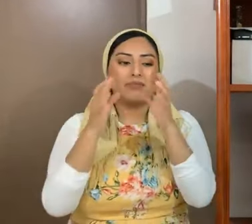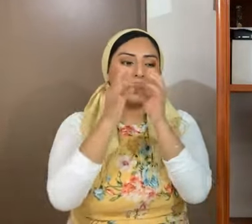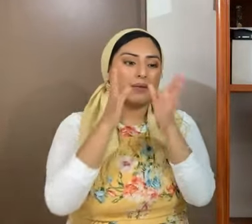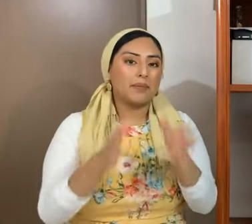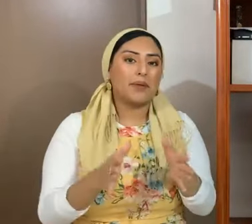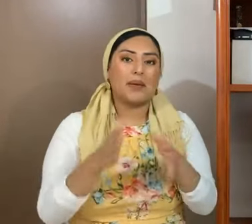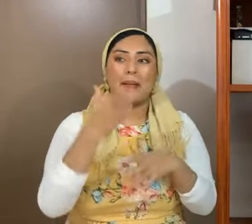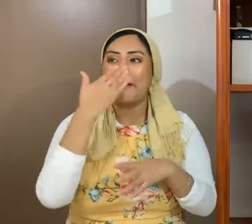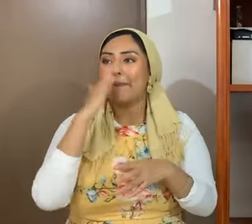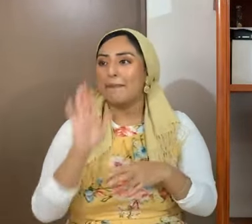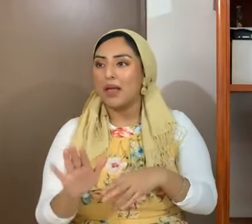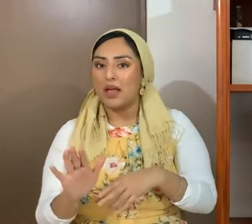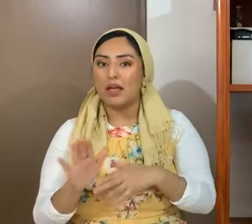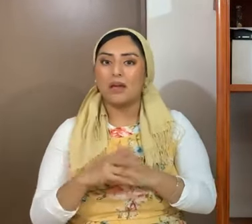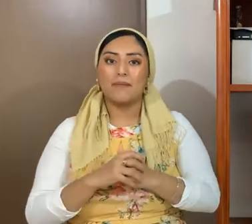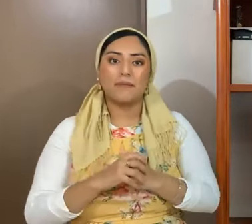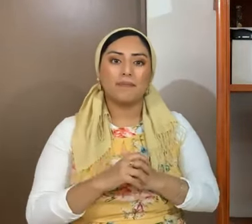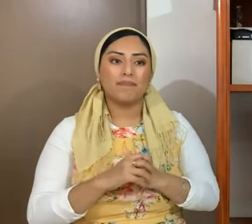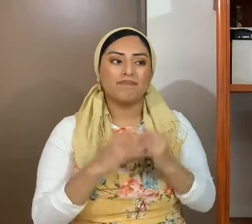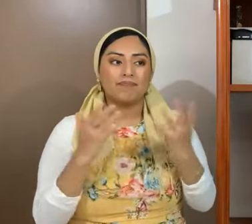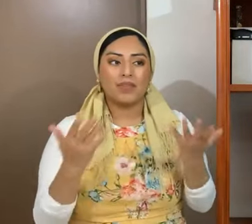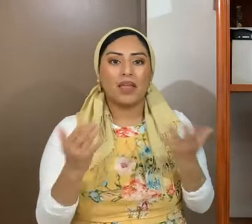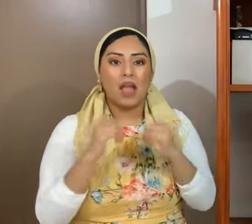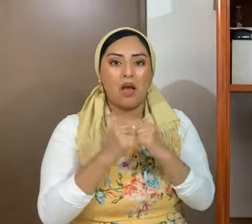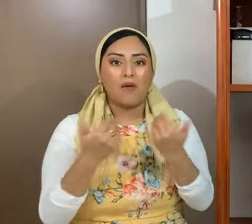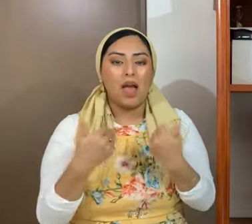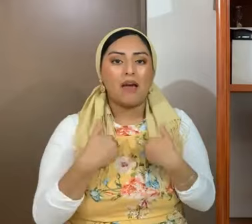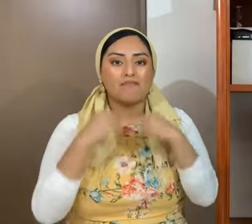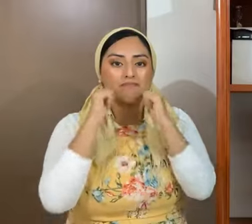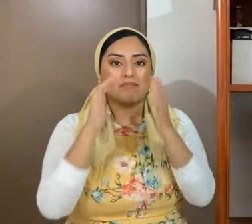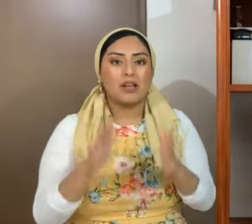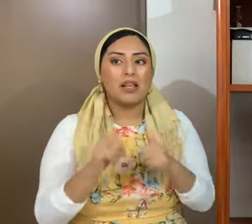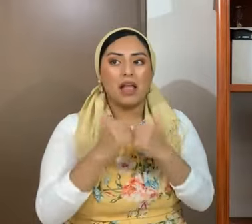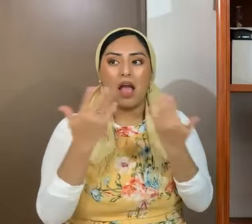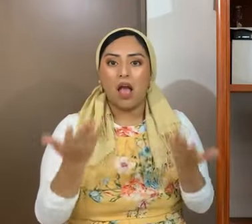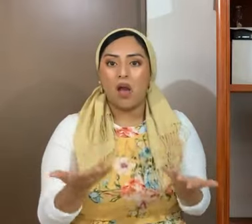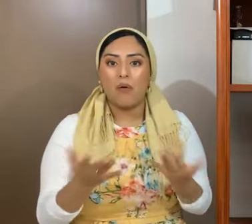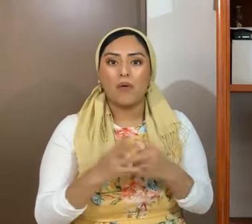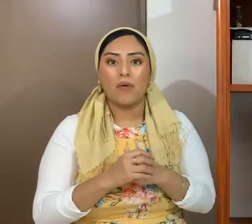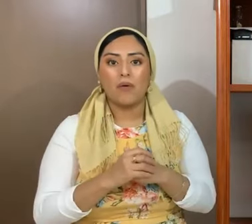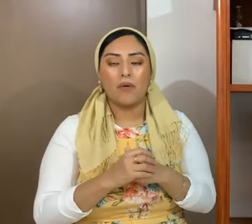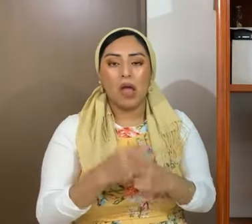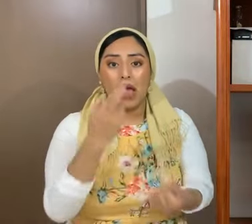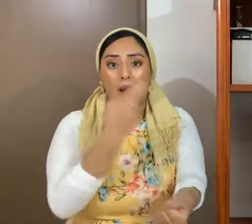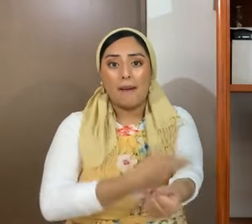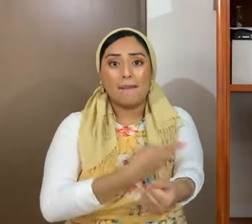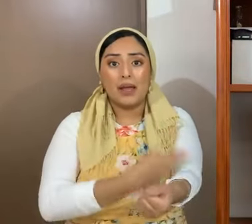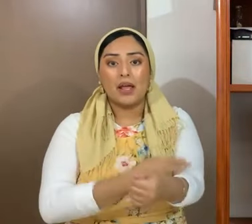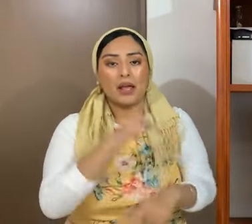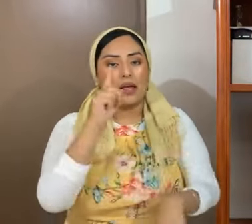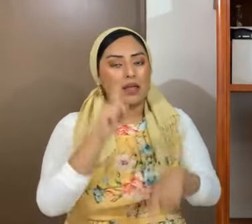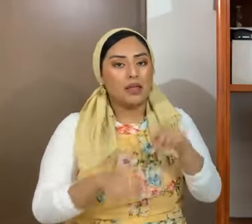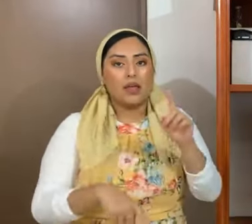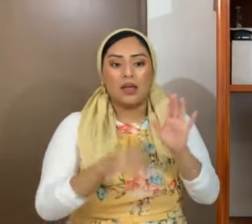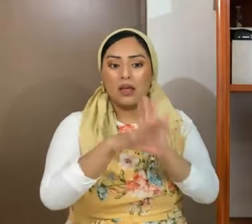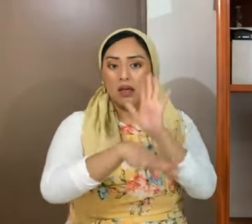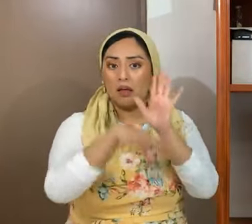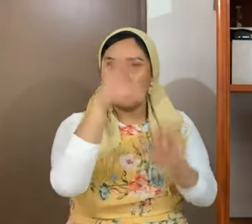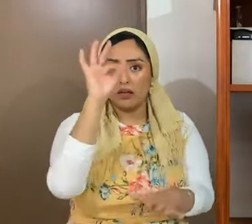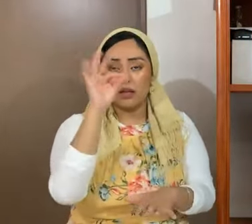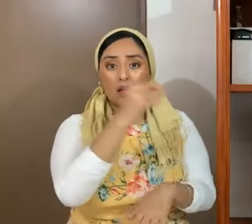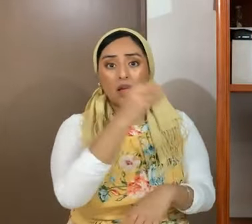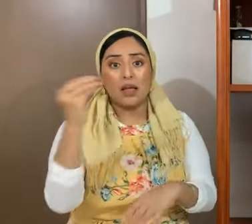de cosas bajas. Entonces, ¿cómo va a haber bendición? Rebeca no podría haber sido escogida